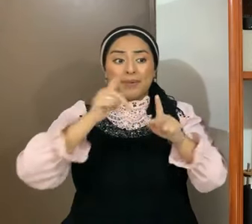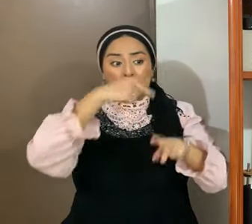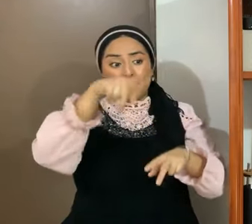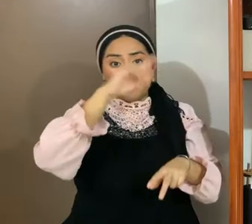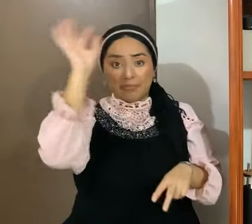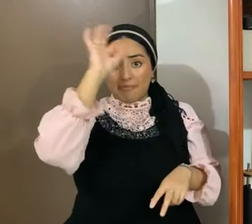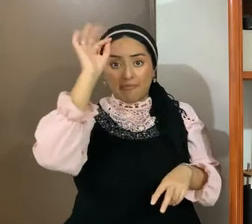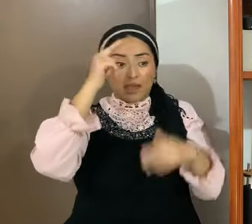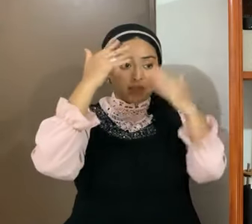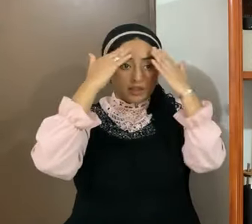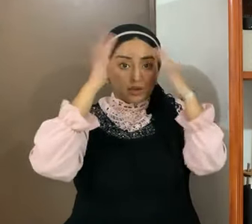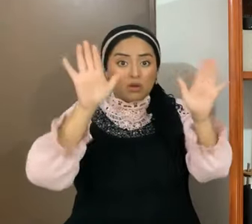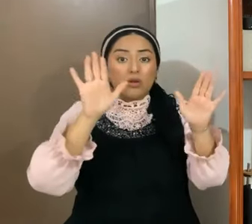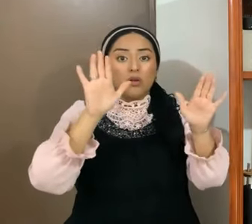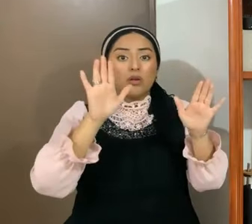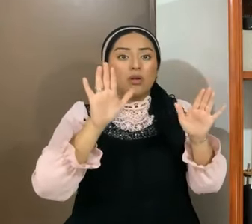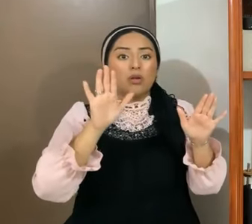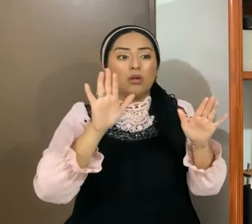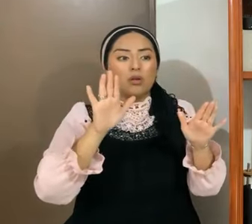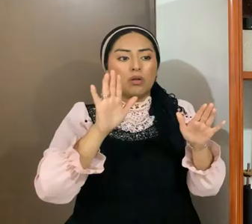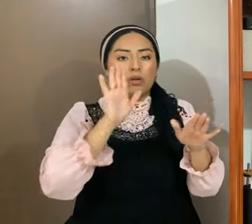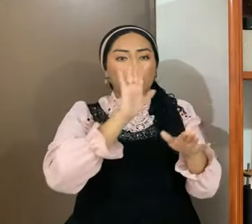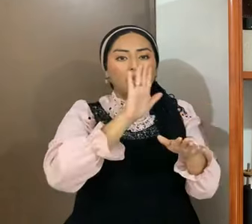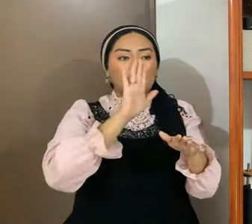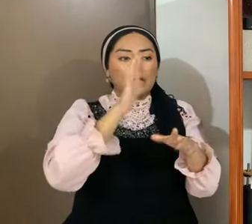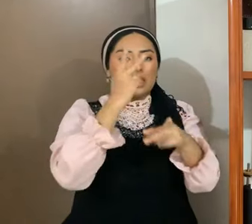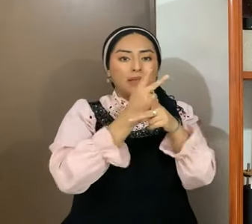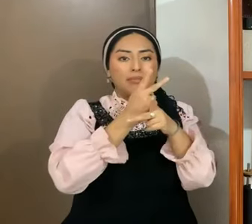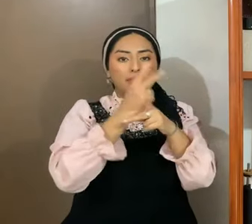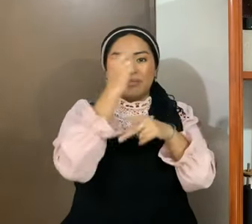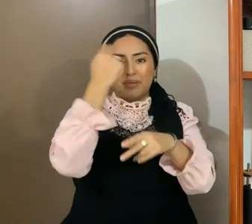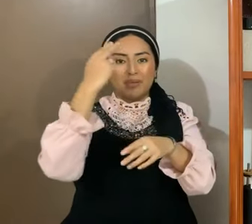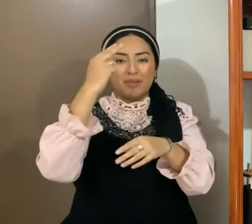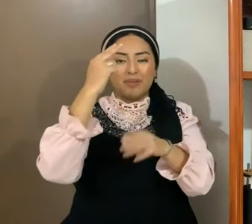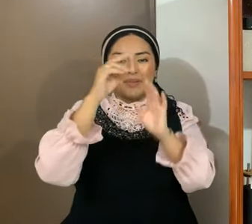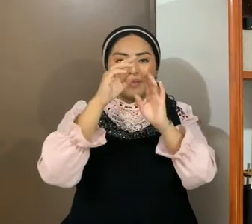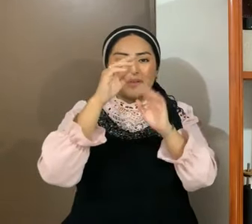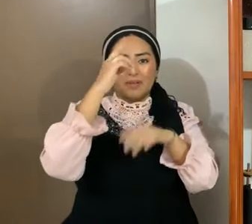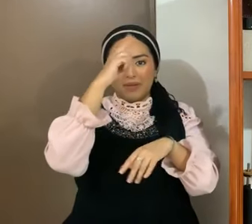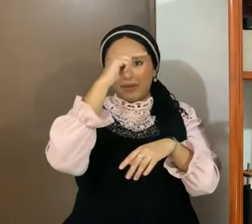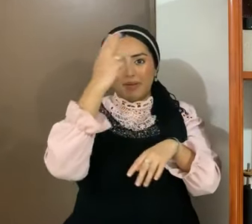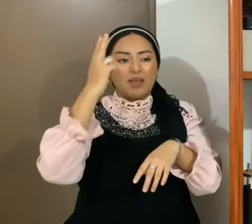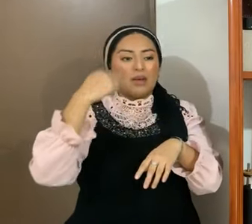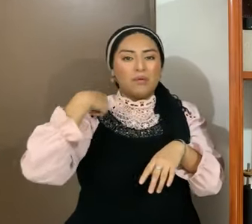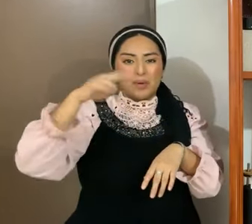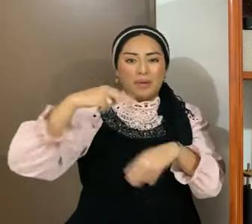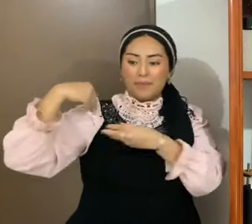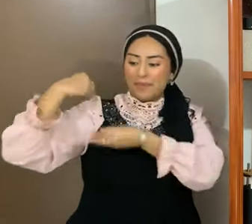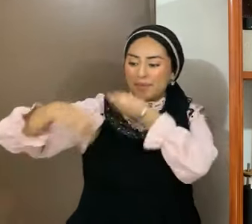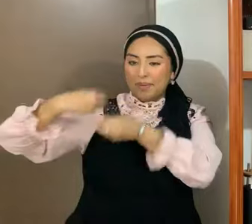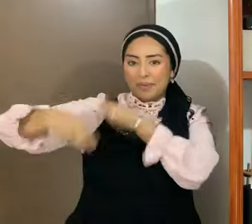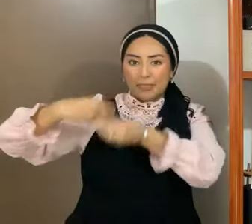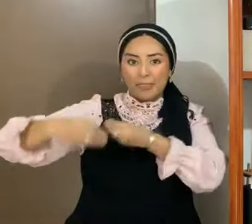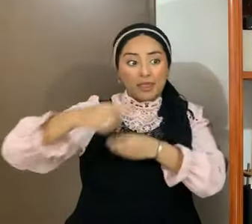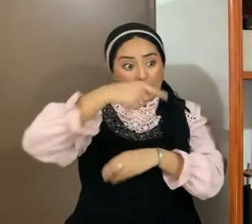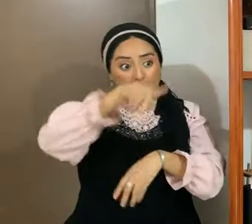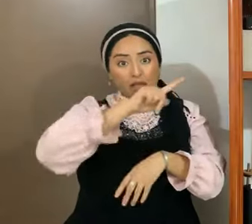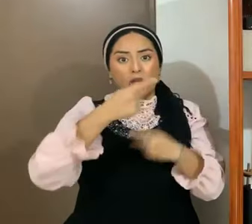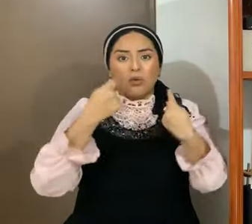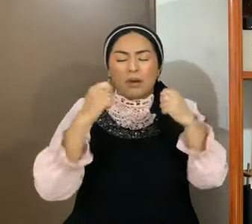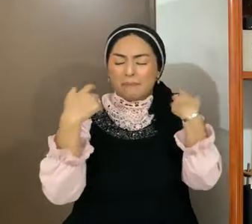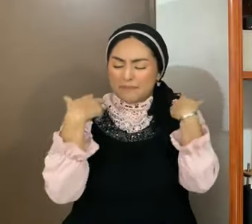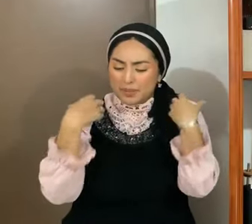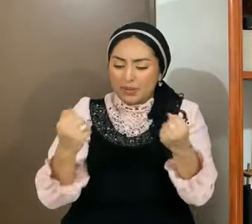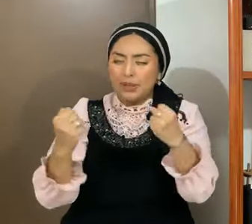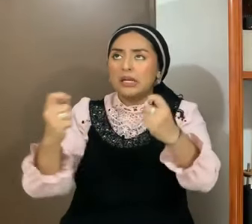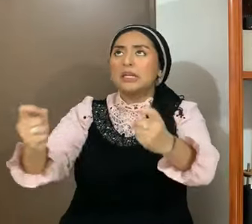gente que guarda costumbres y religiones que no son la bendita Torá, se esfuerzan en agradar a sus